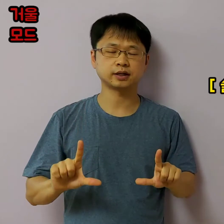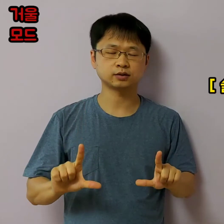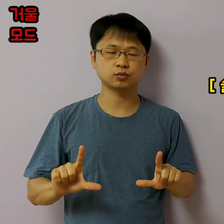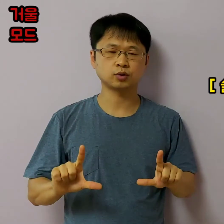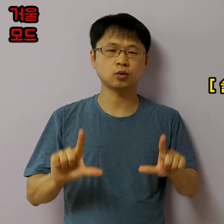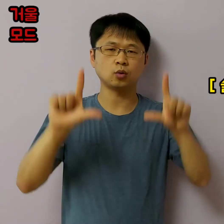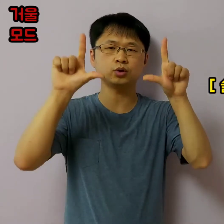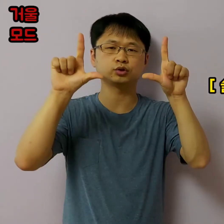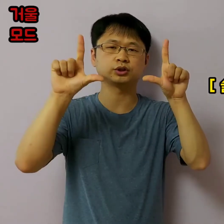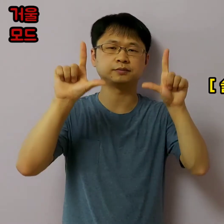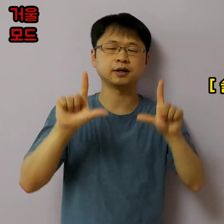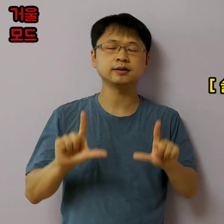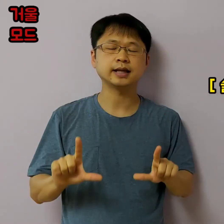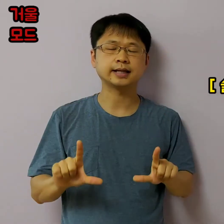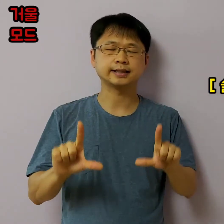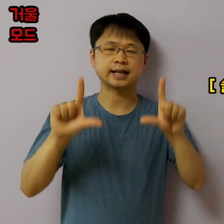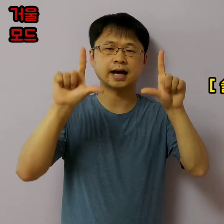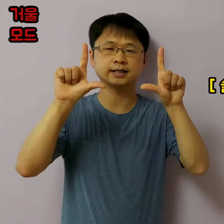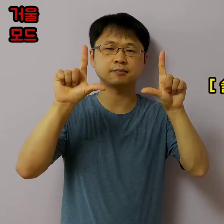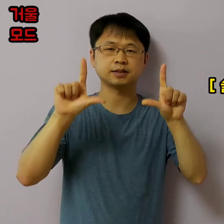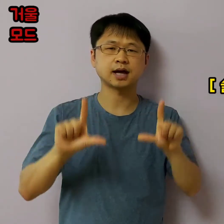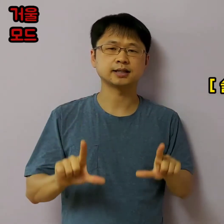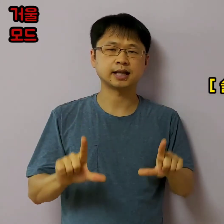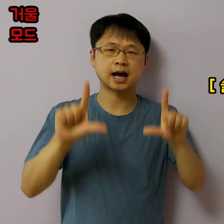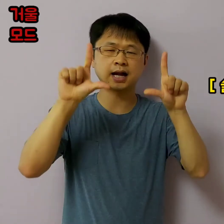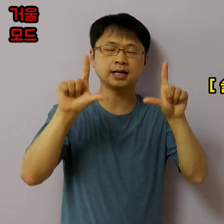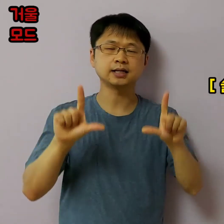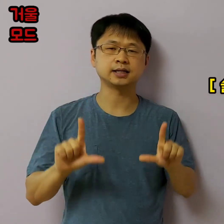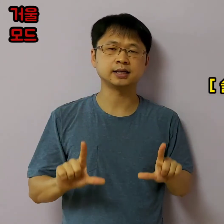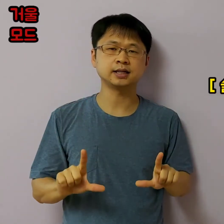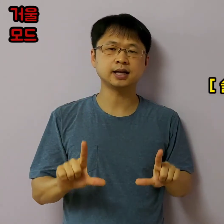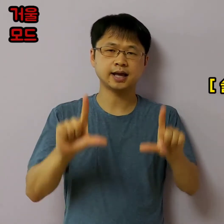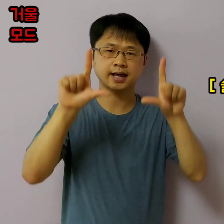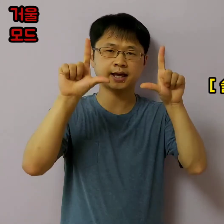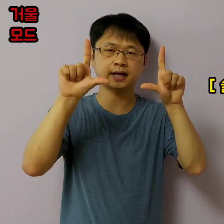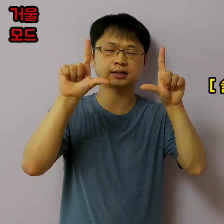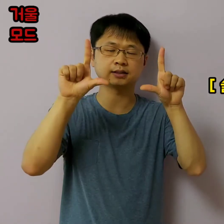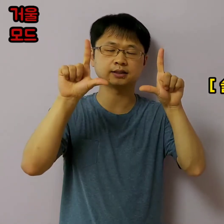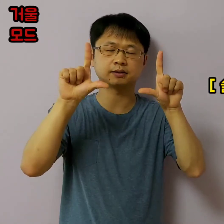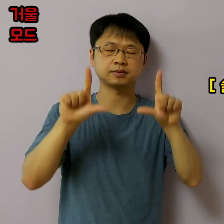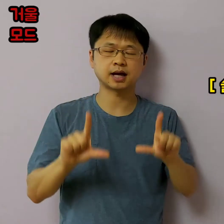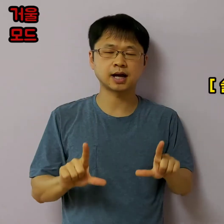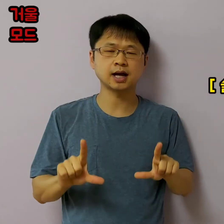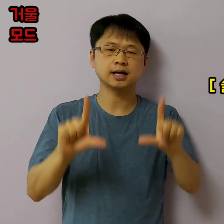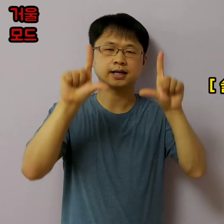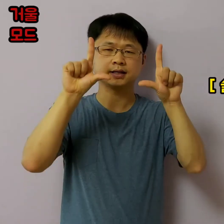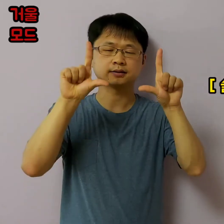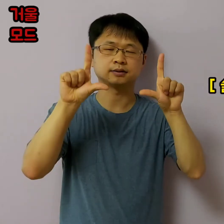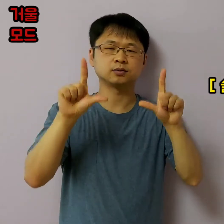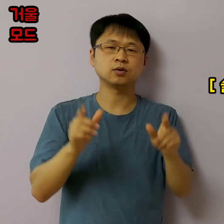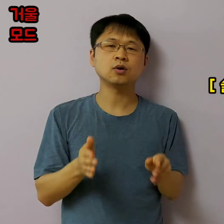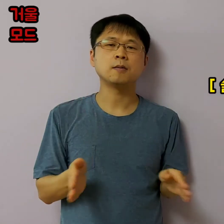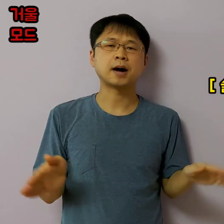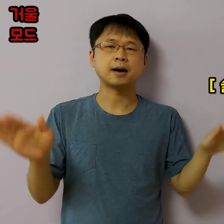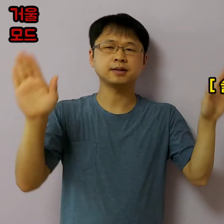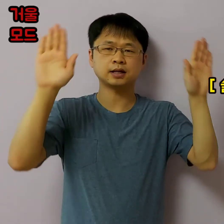해서 위로 올려주시면 날이 됩니다. 날, 일, 해라는 뜻이 됩니다. 그리고 밤이란